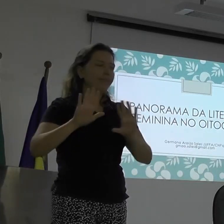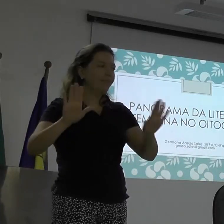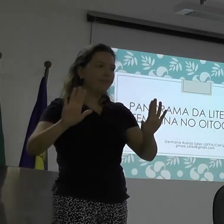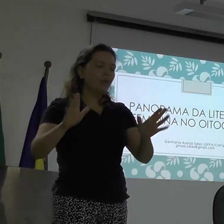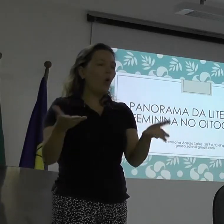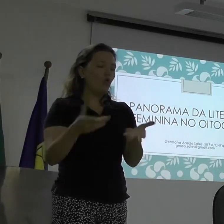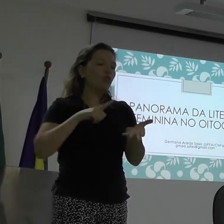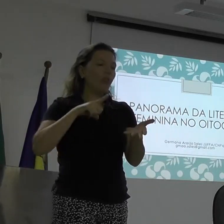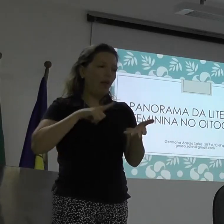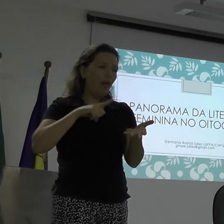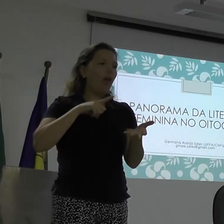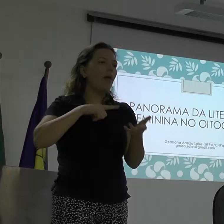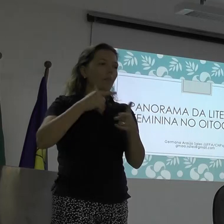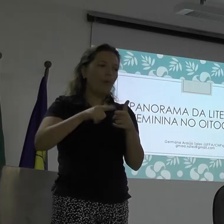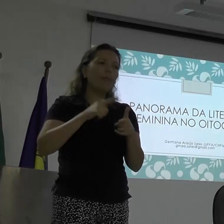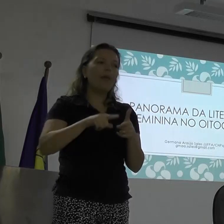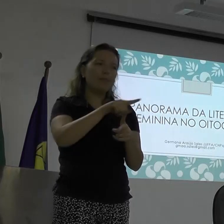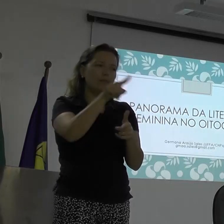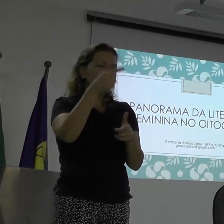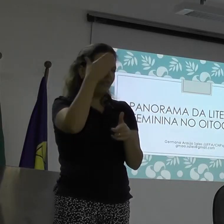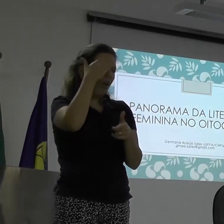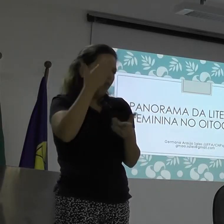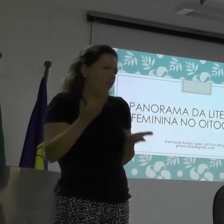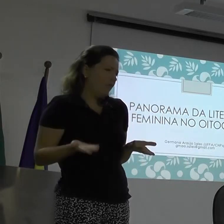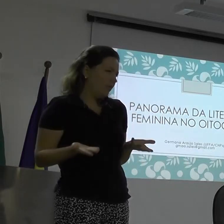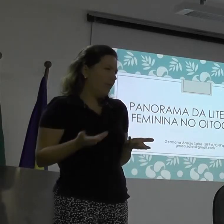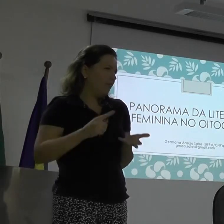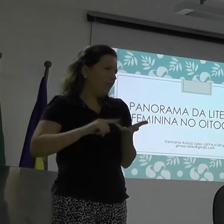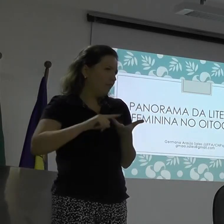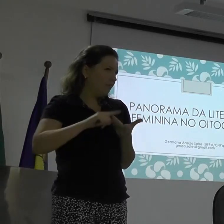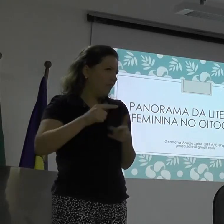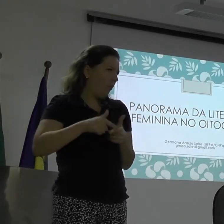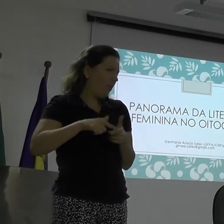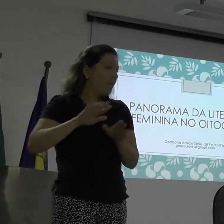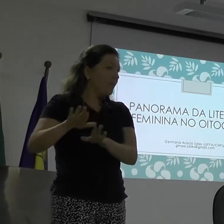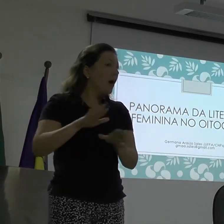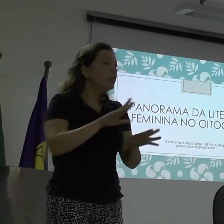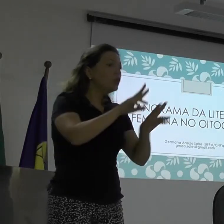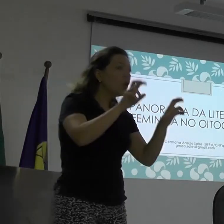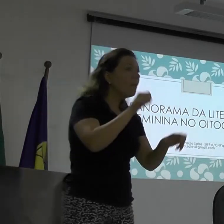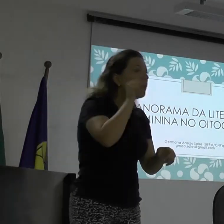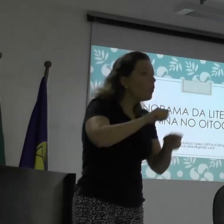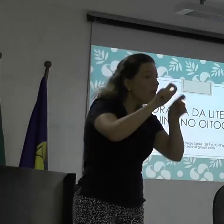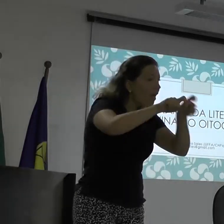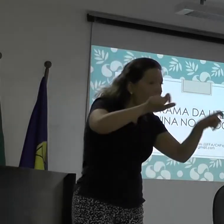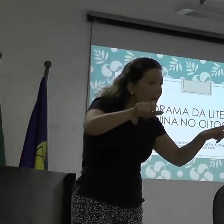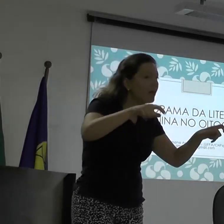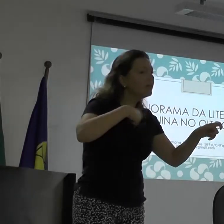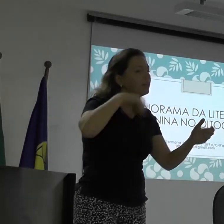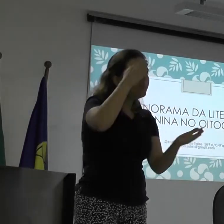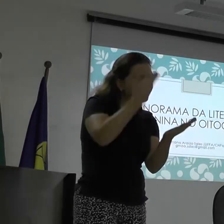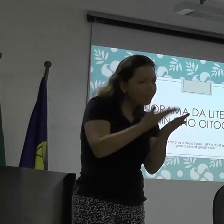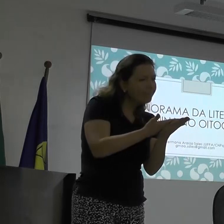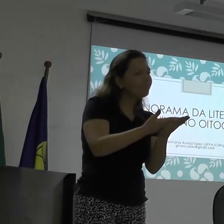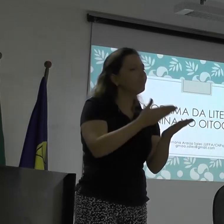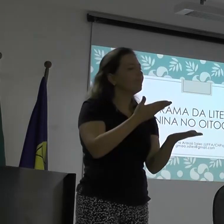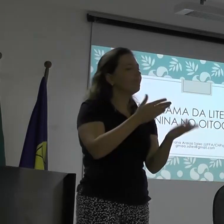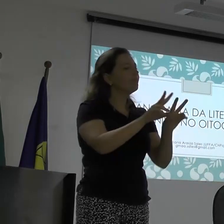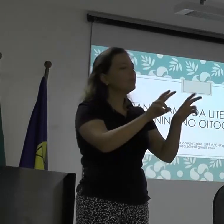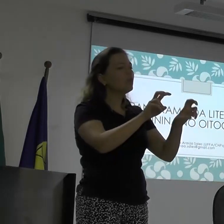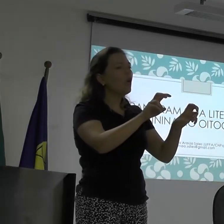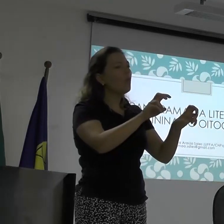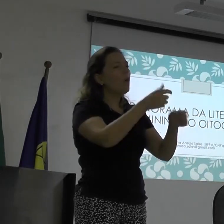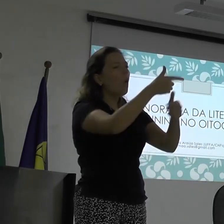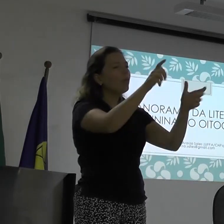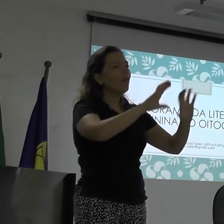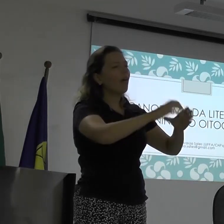comentários. Existem outras coisas, né? Mas com relação às mulheres, eu acredito que sobre essas